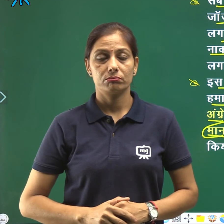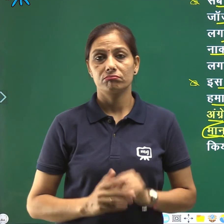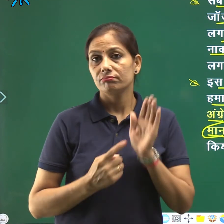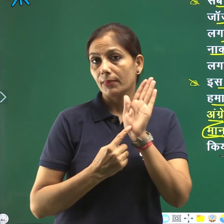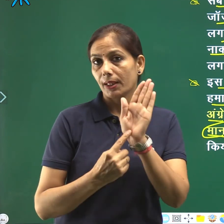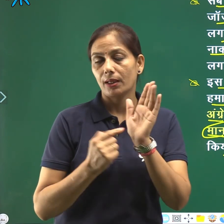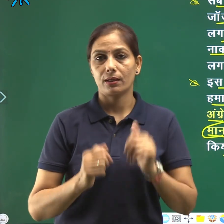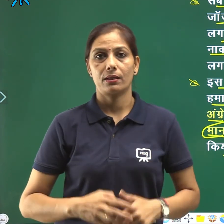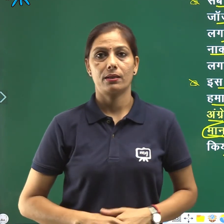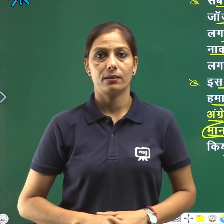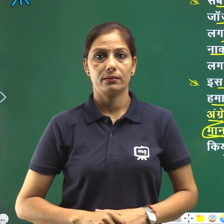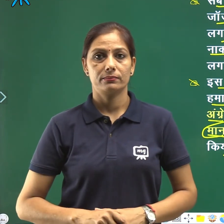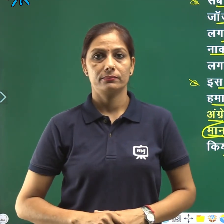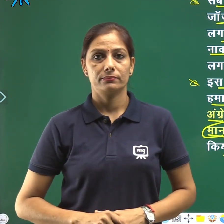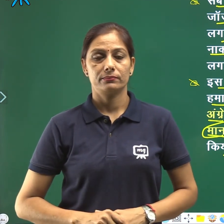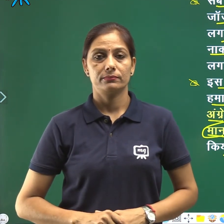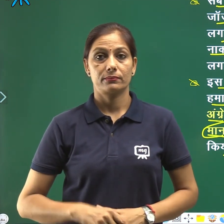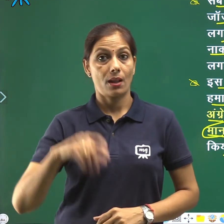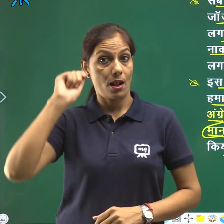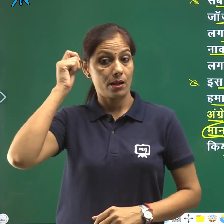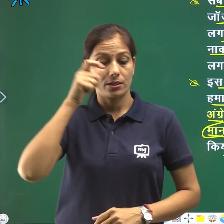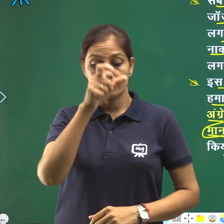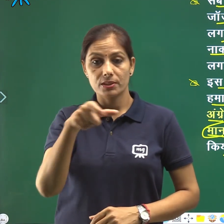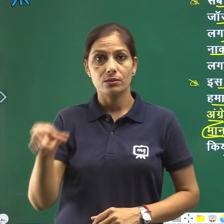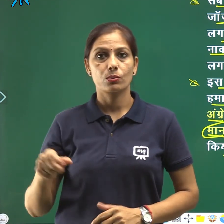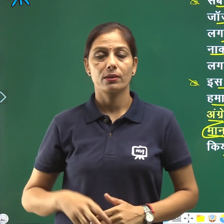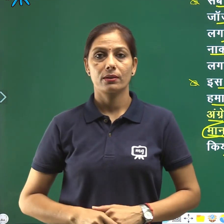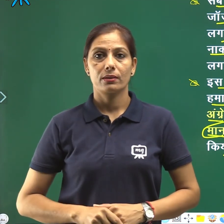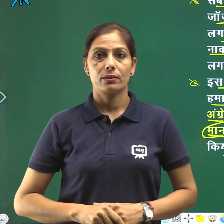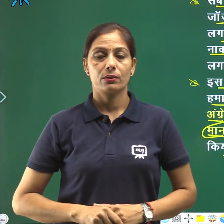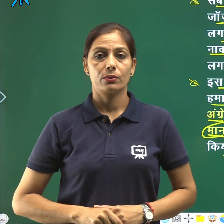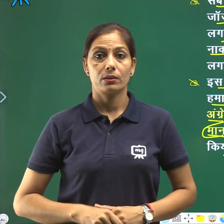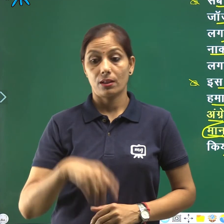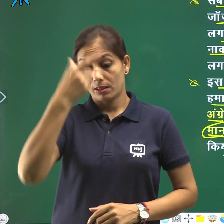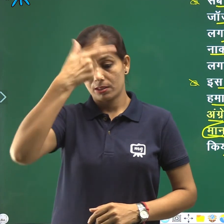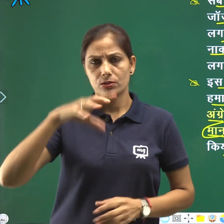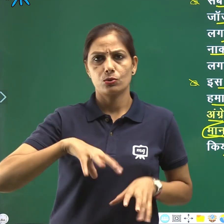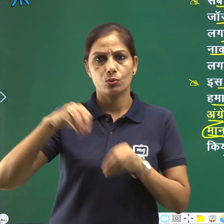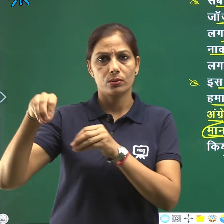प्रदर्शित किया गया है। अंग्रेज़ों के देश छोड़कर